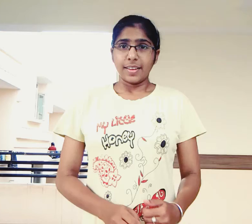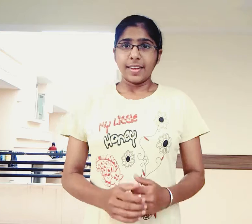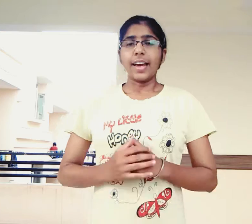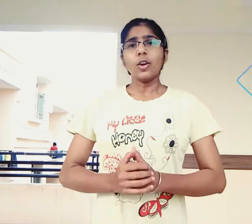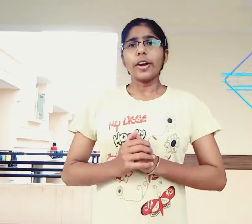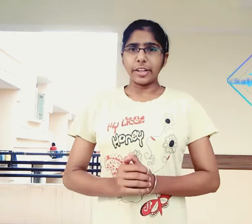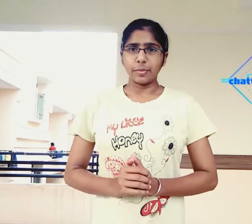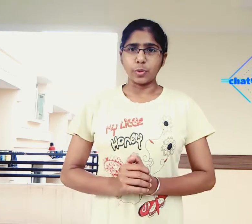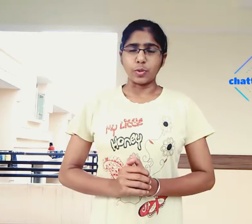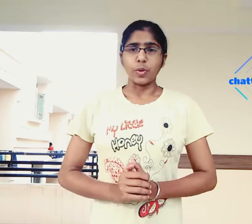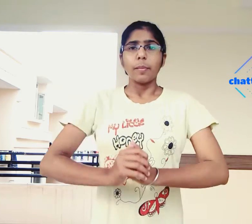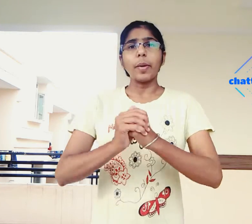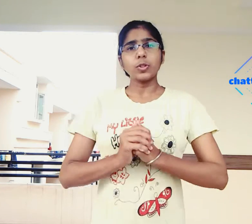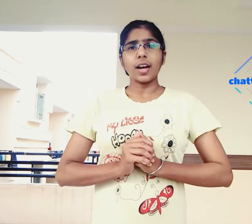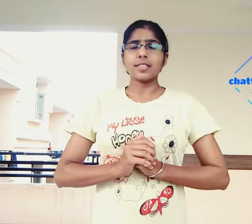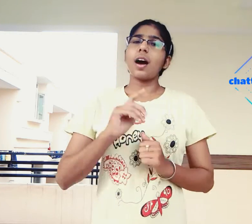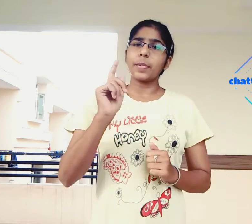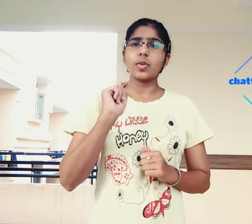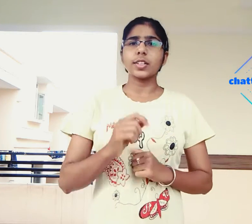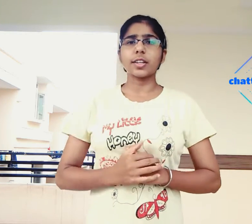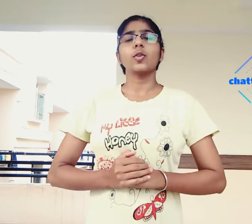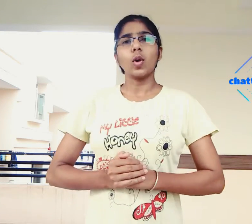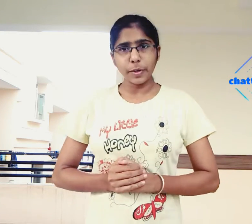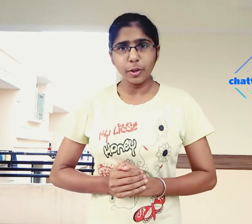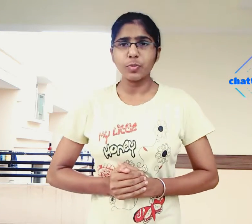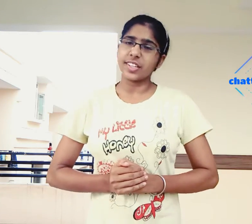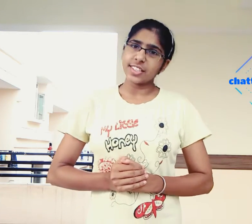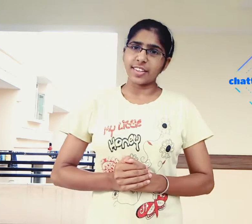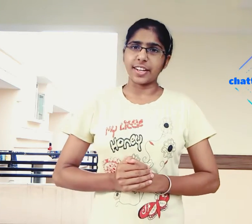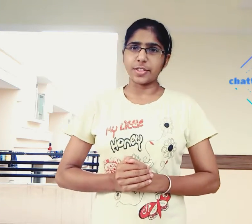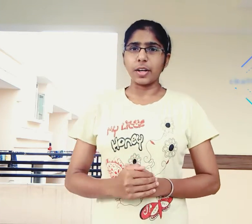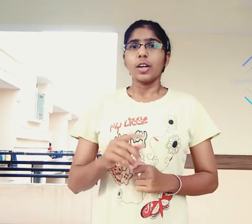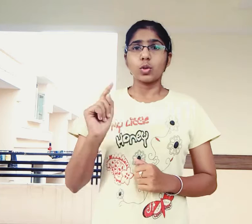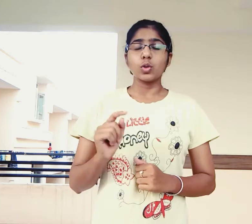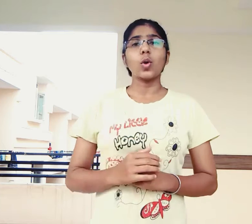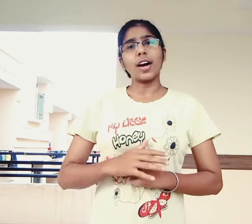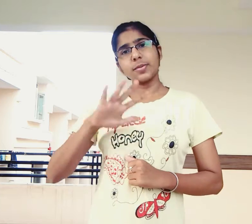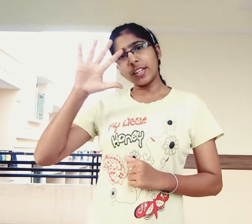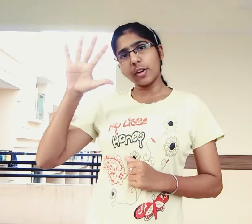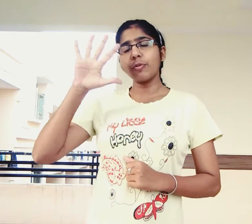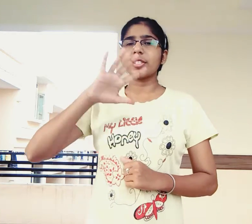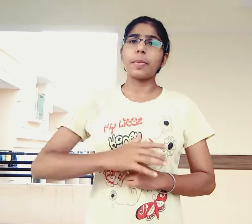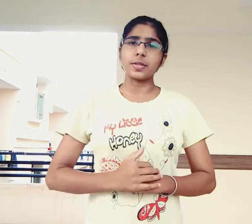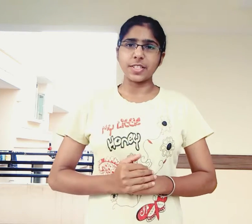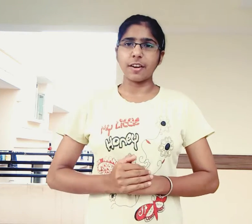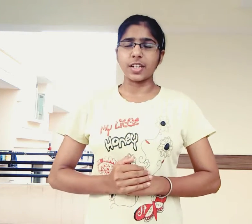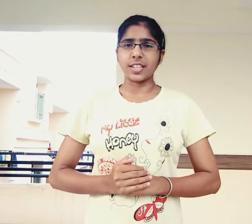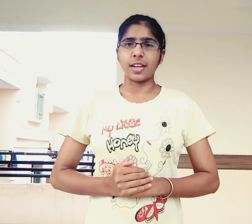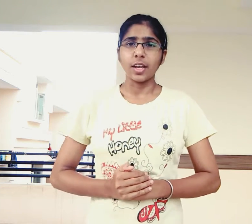हेलो एं वेल्पन दोस्तों मैं पुझा गाज़गा आपका स्वावत करती हूं अपनी यूट्यूब चैनल चैनल है उसका तो दोस्तों आज गाजे में कुछ से 5 वैजिकल वर्ड के साथ